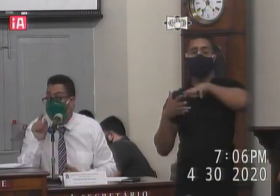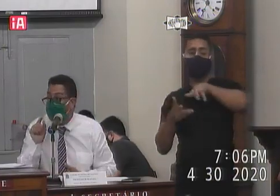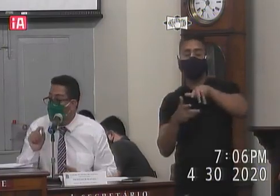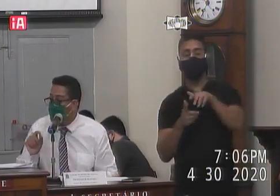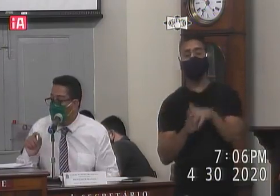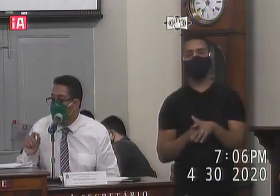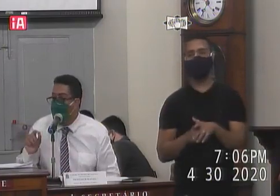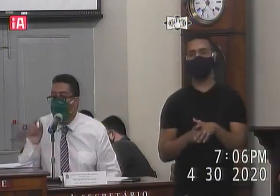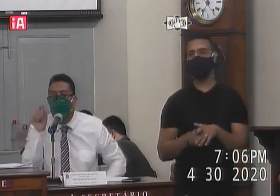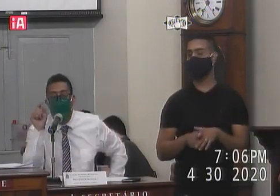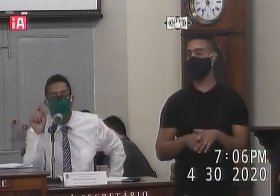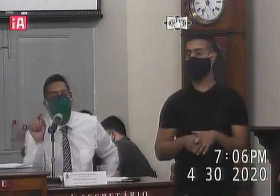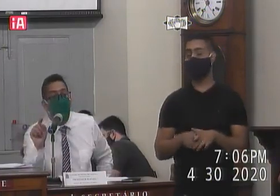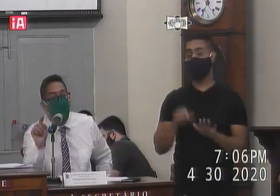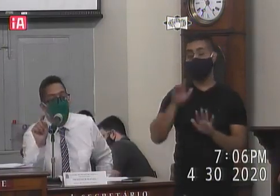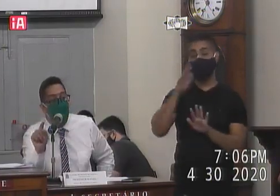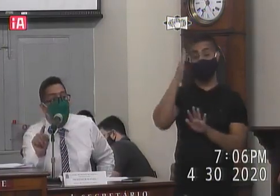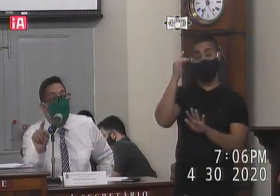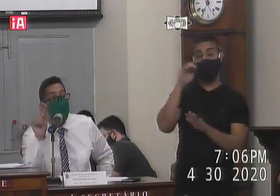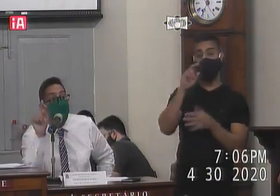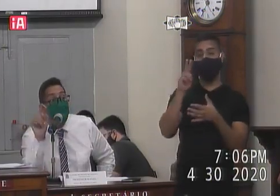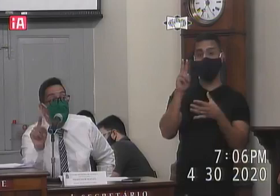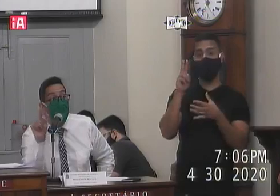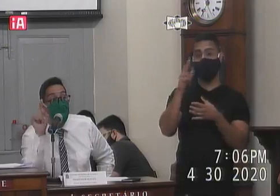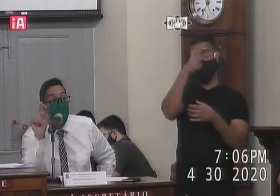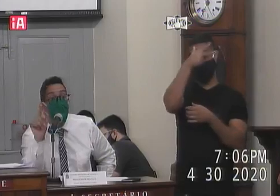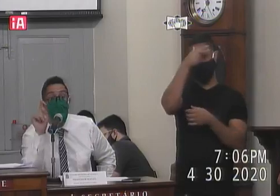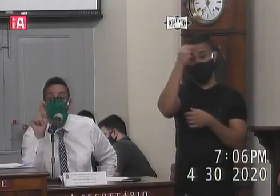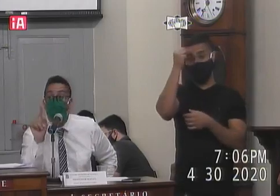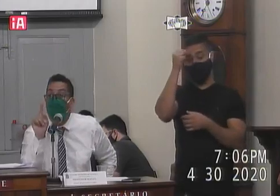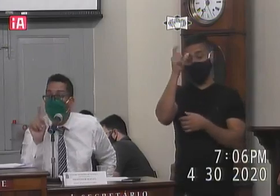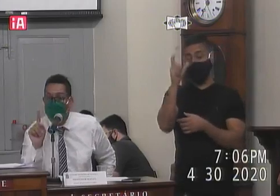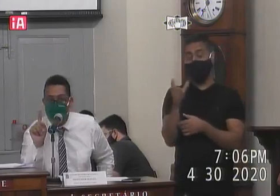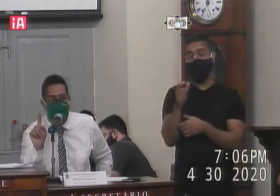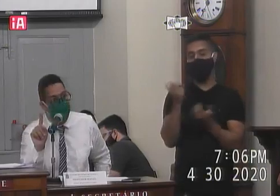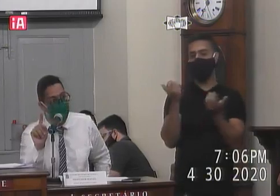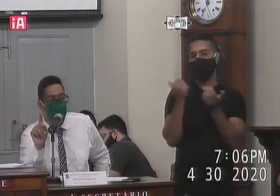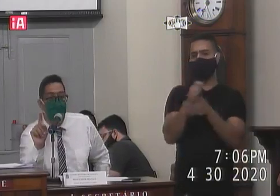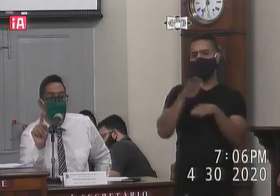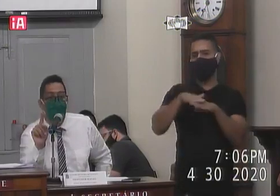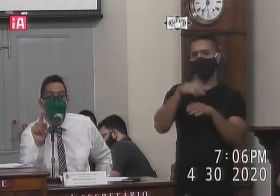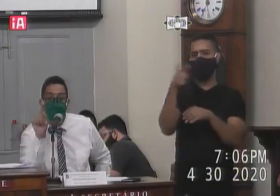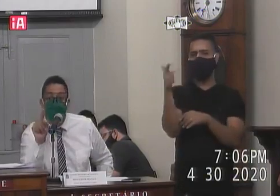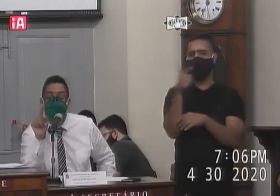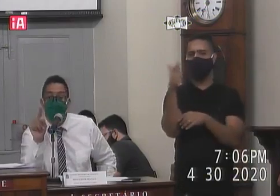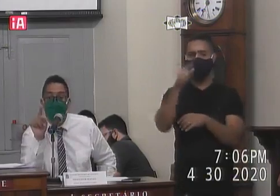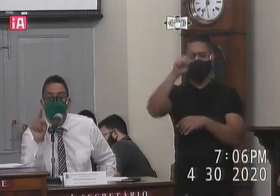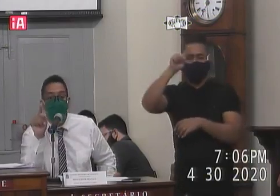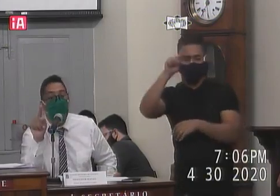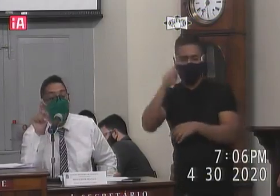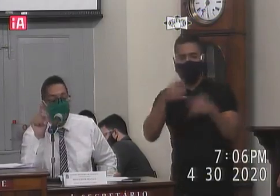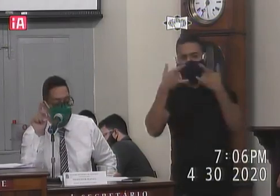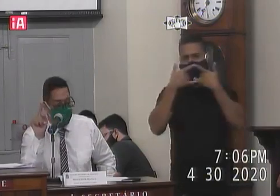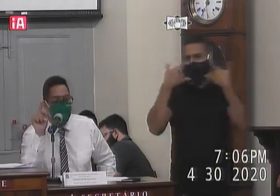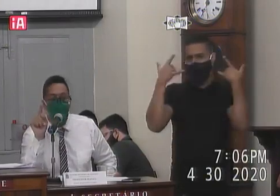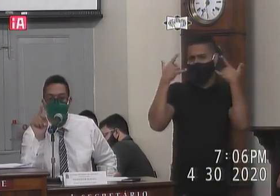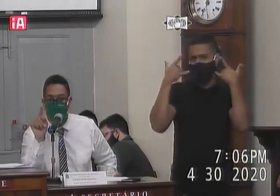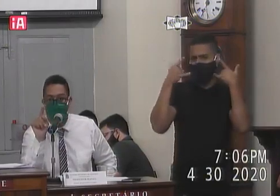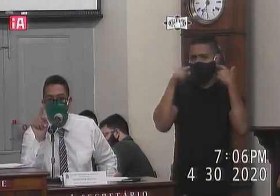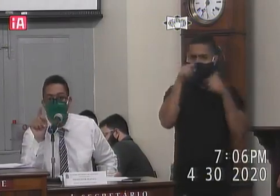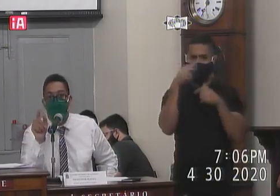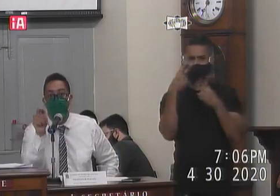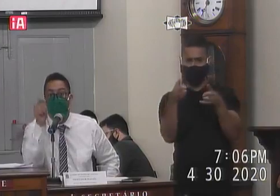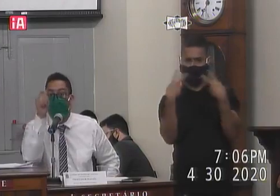sei se vocês sabem, o prefeito comprou mais de 22 mil máscaras. E você que está me assistindo, não sei se você